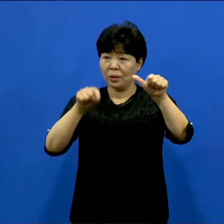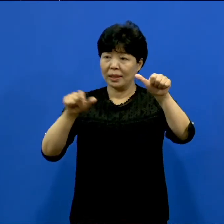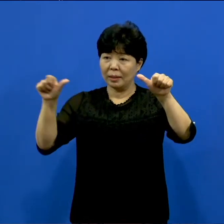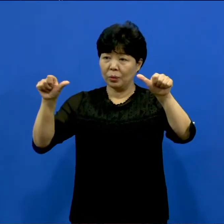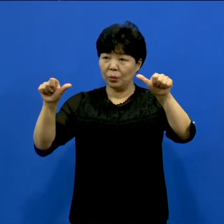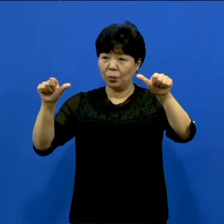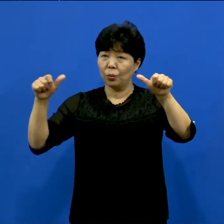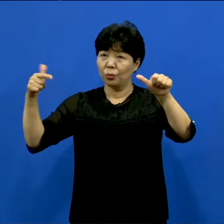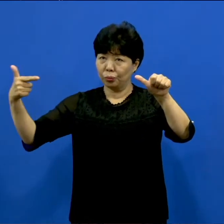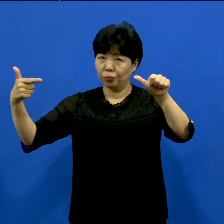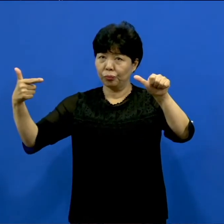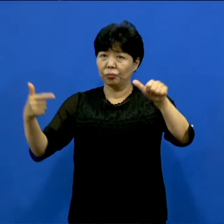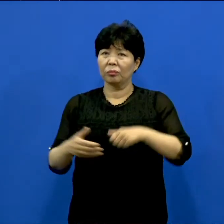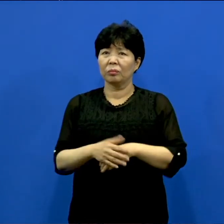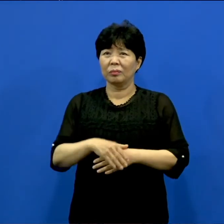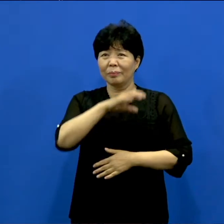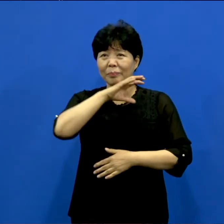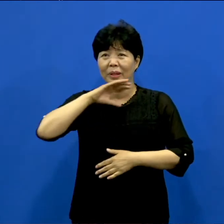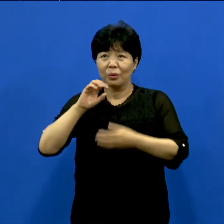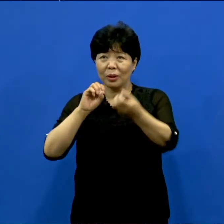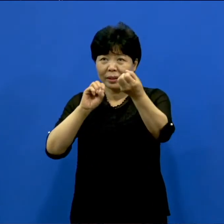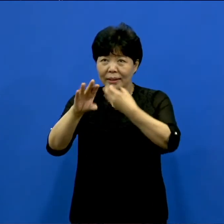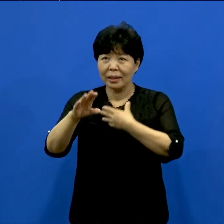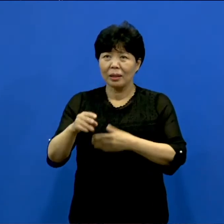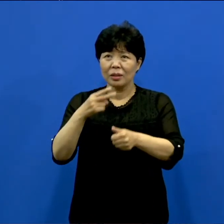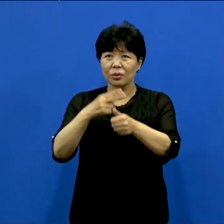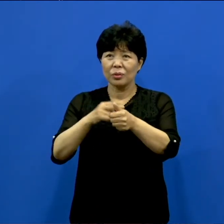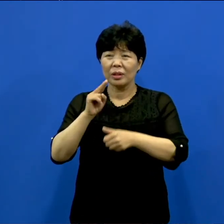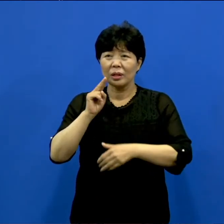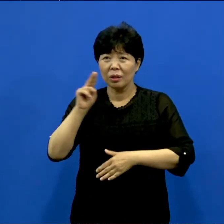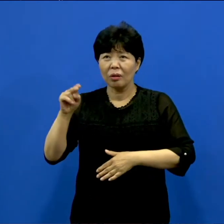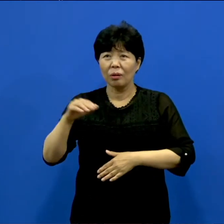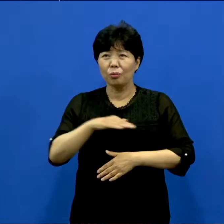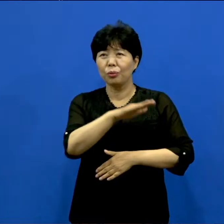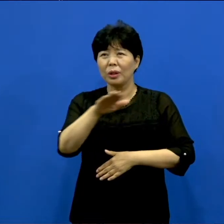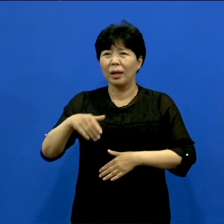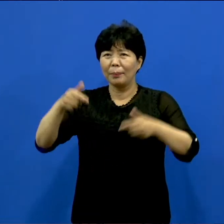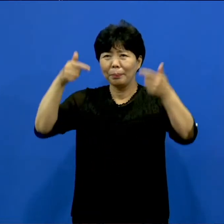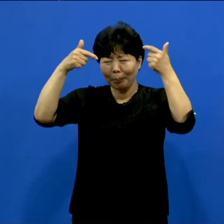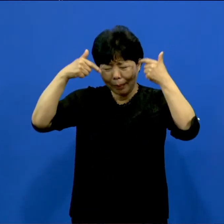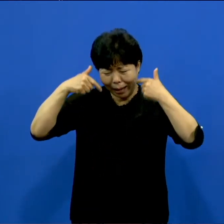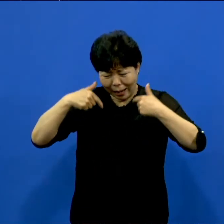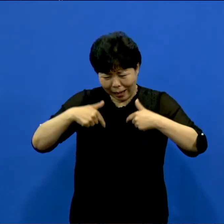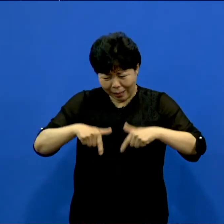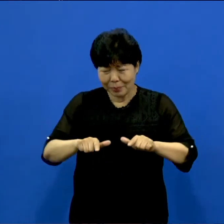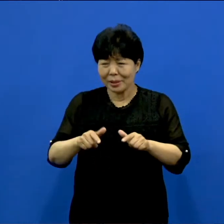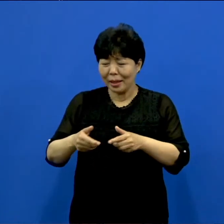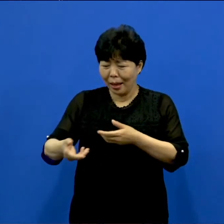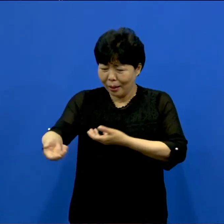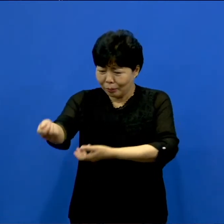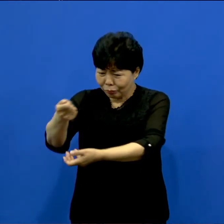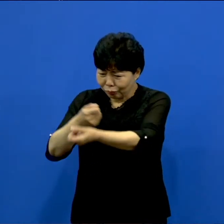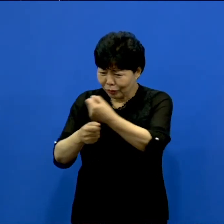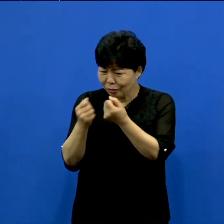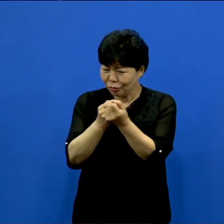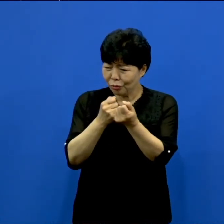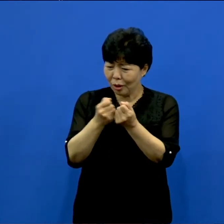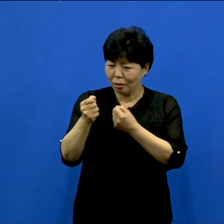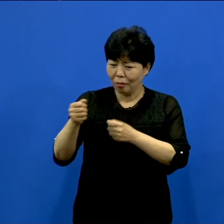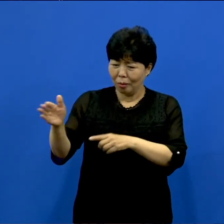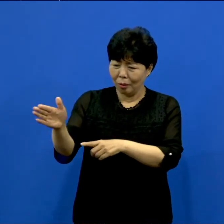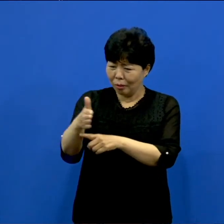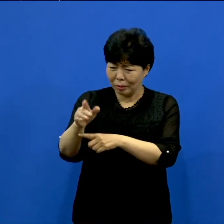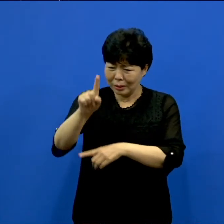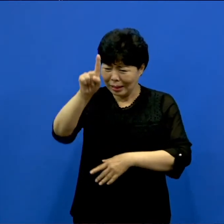6절. 시몬이 대답하여 이르되 선생님, 우리들이 밤이 새도록 수고하였으되 잡은 것이 없지만은 말씀에 의지하여 내가 그물을